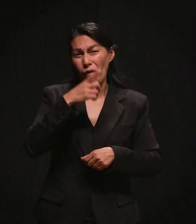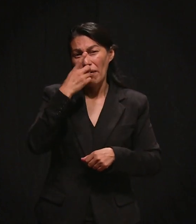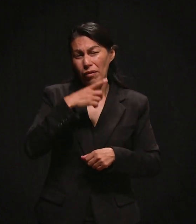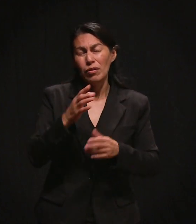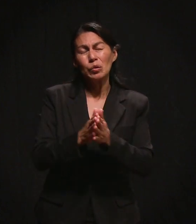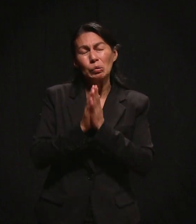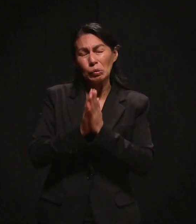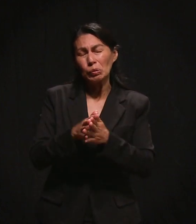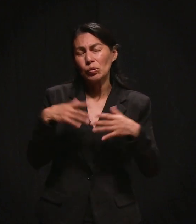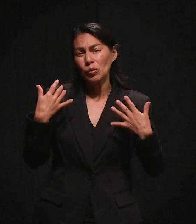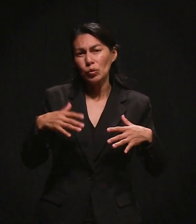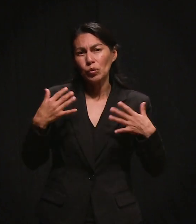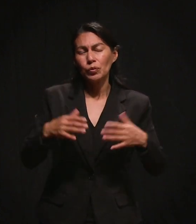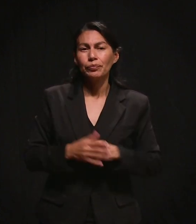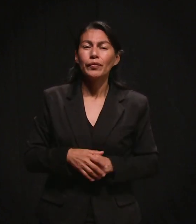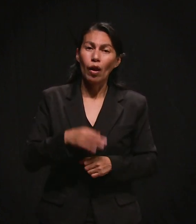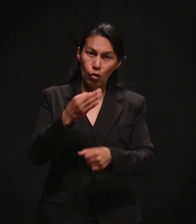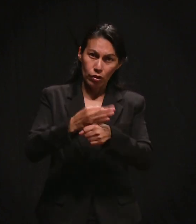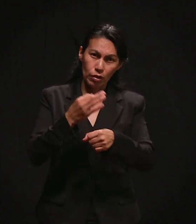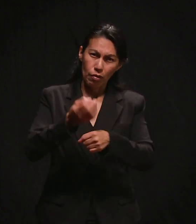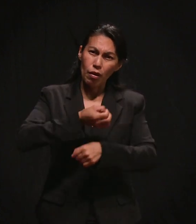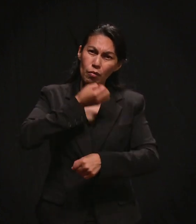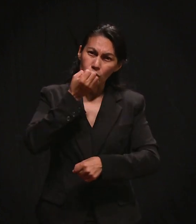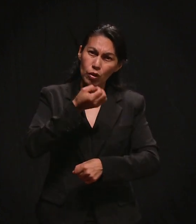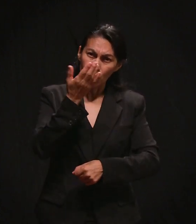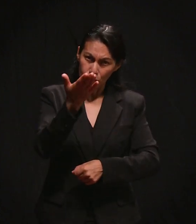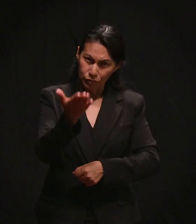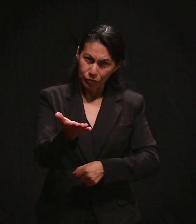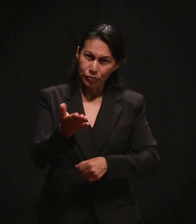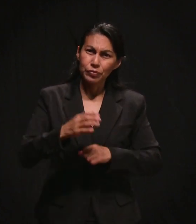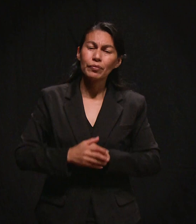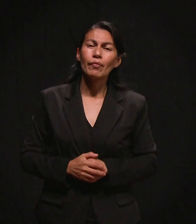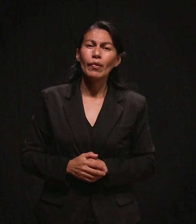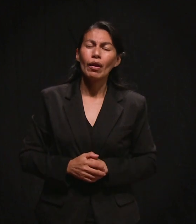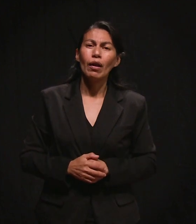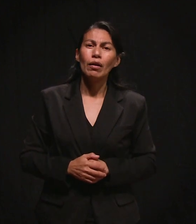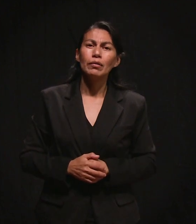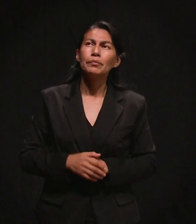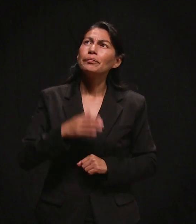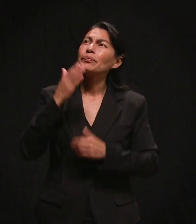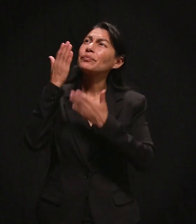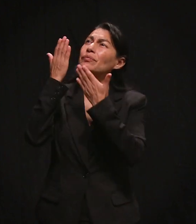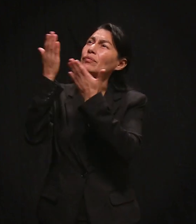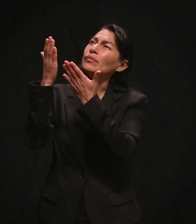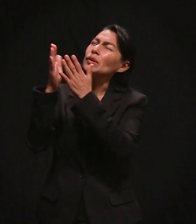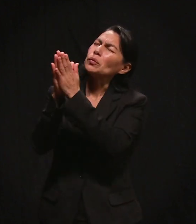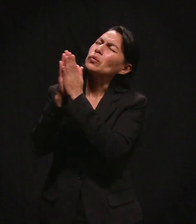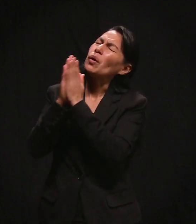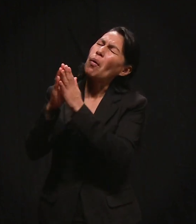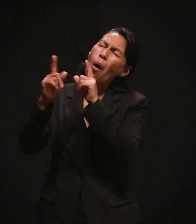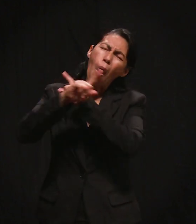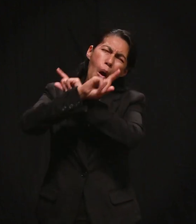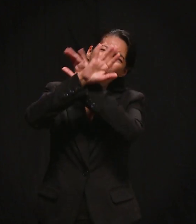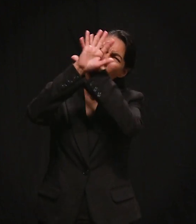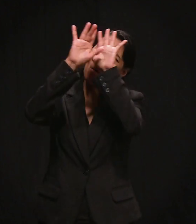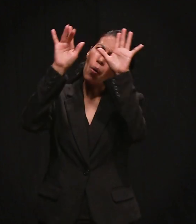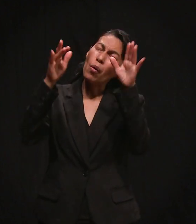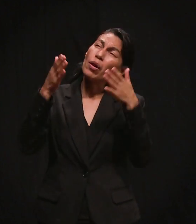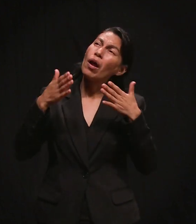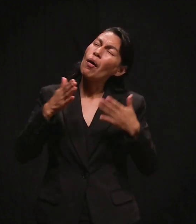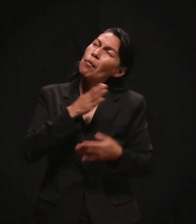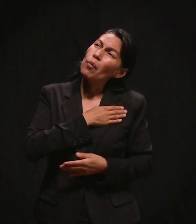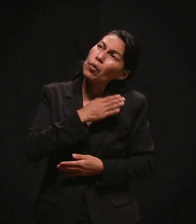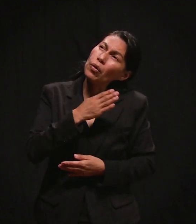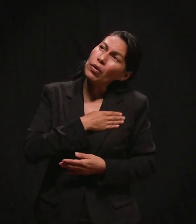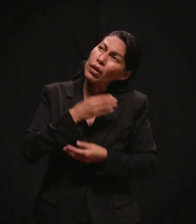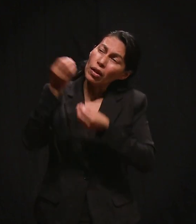rostro para pedirle al Dios de lo imposible que manifieste su gloria y su voluntad y que nos guíe a través del